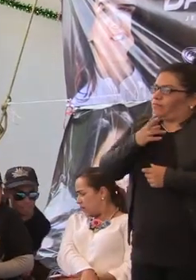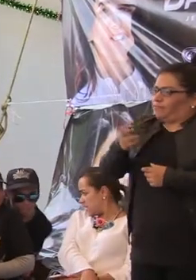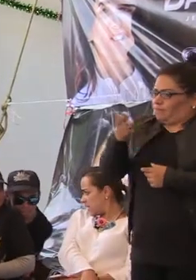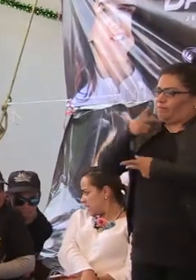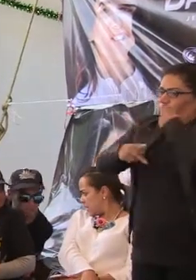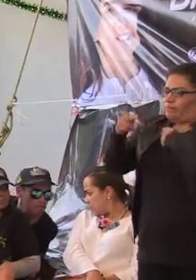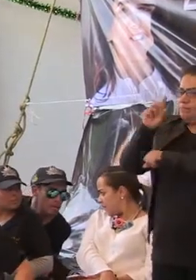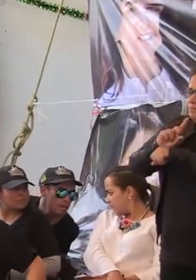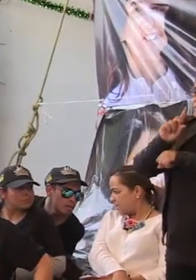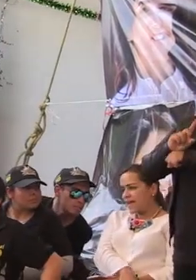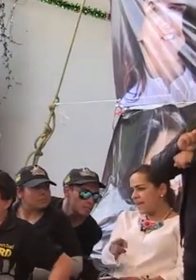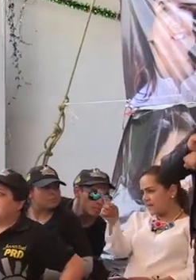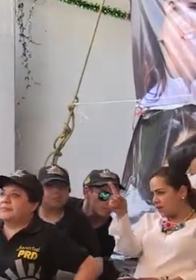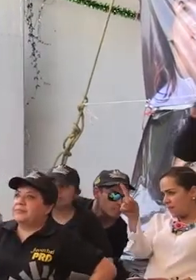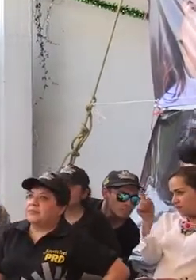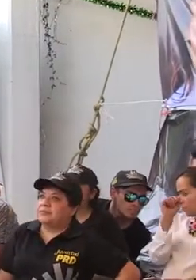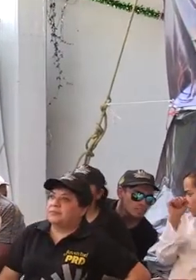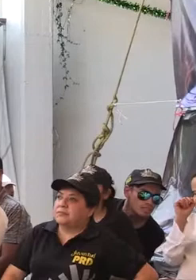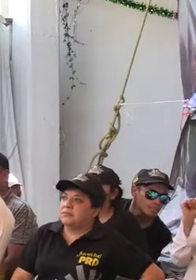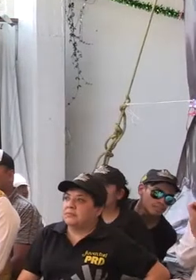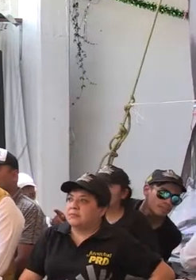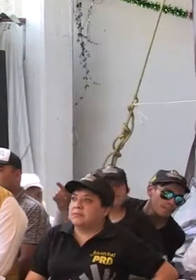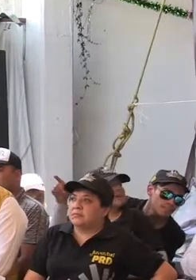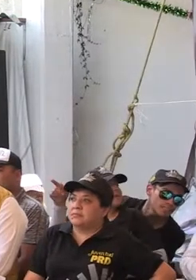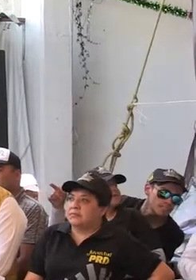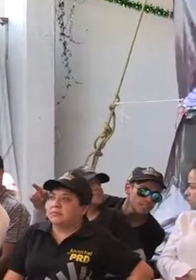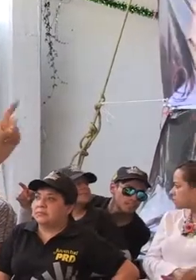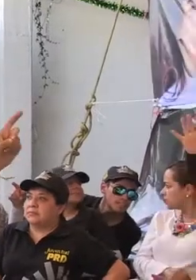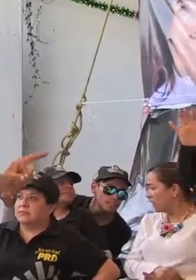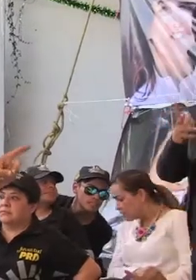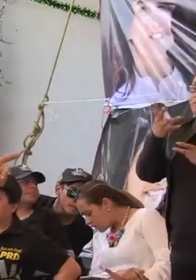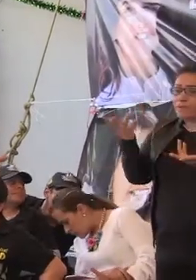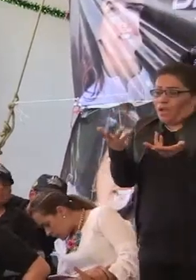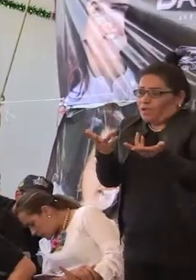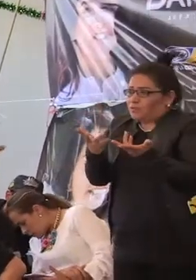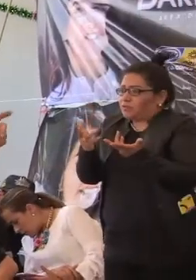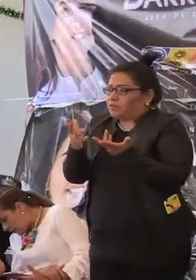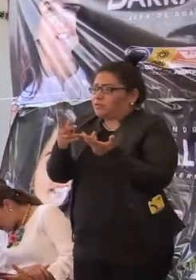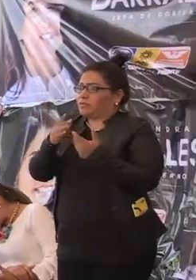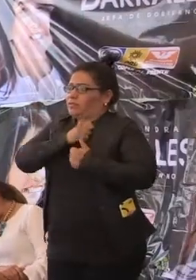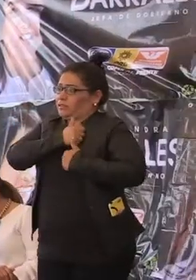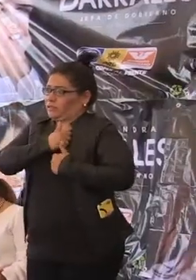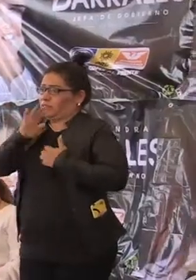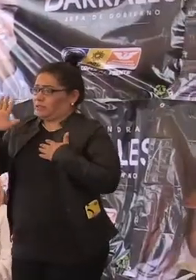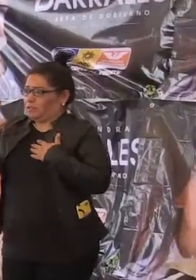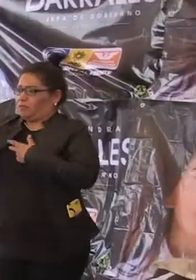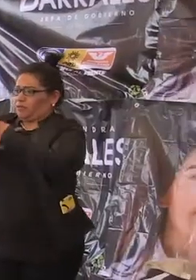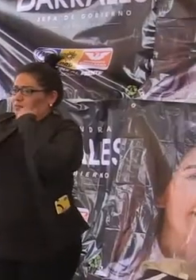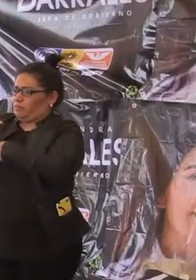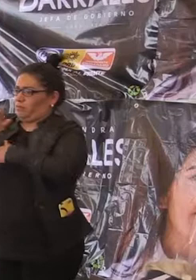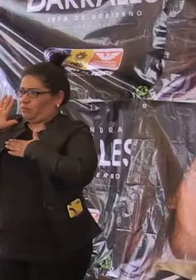yo vengo aquí el día de hoy con todas y con todos ustedes a hacer un compromiso muy importante. Yo vengo